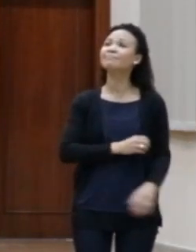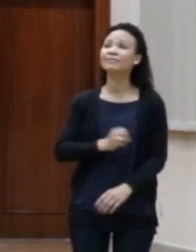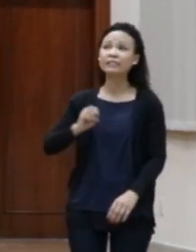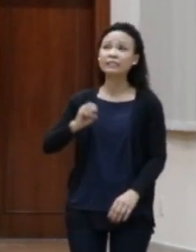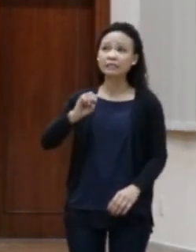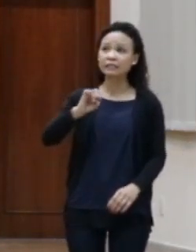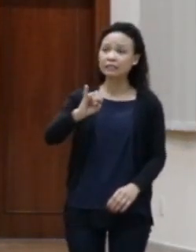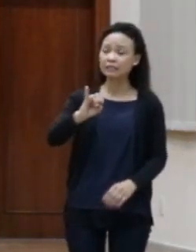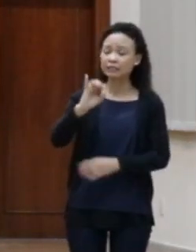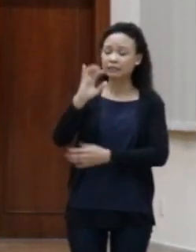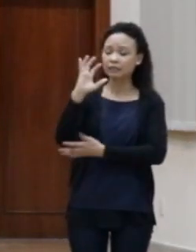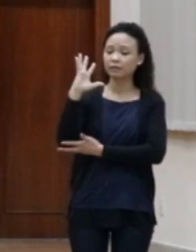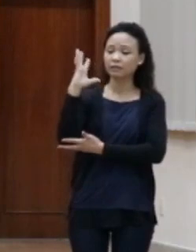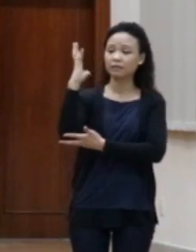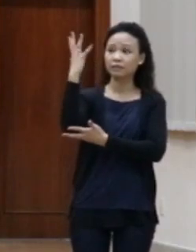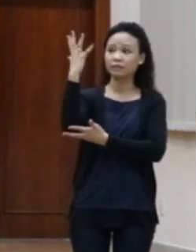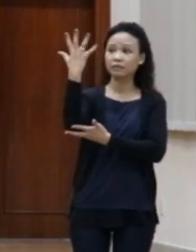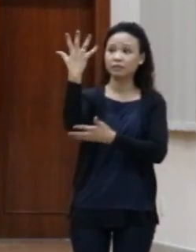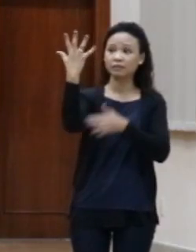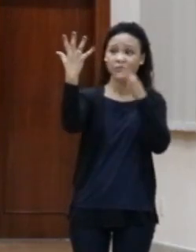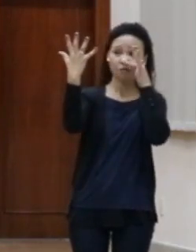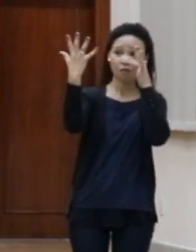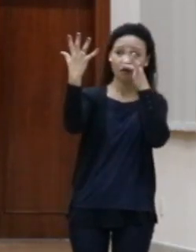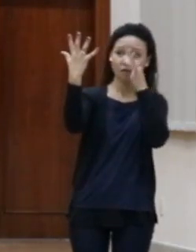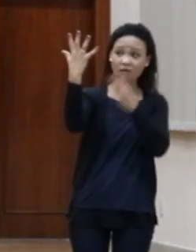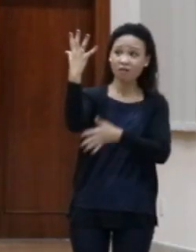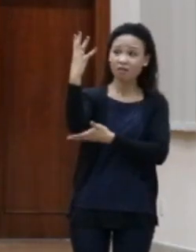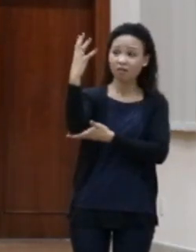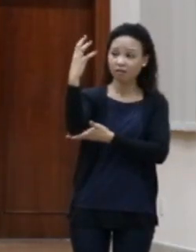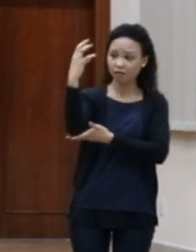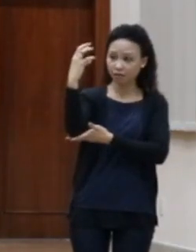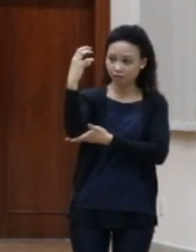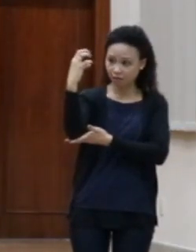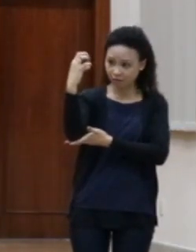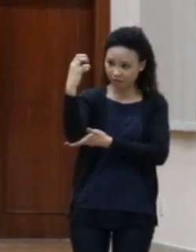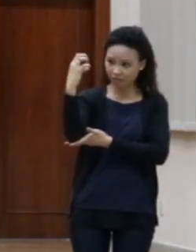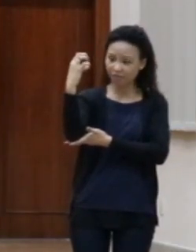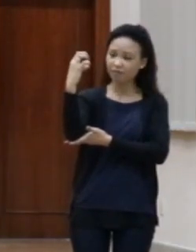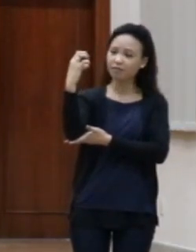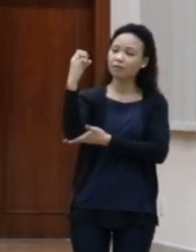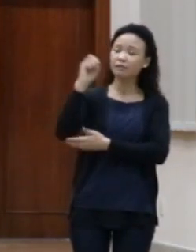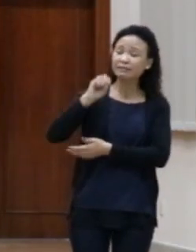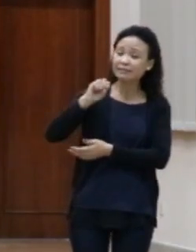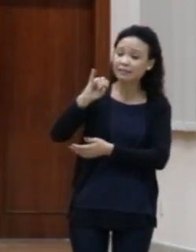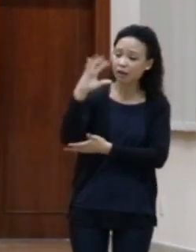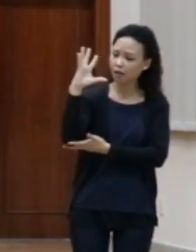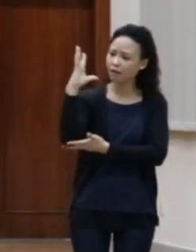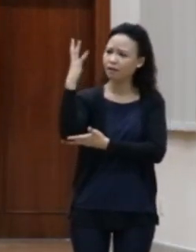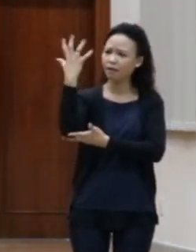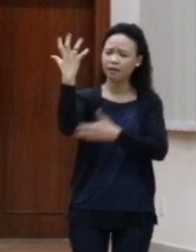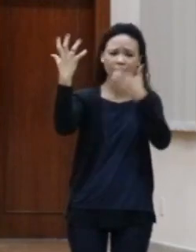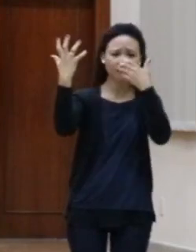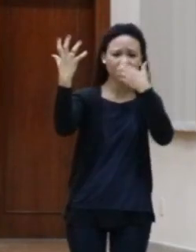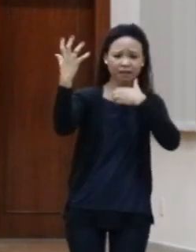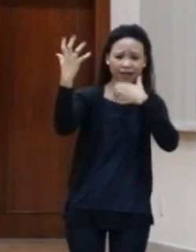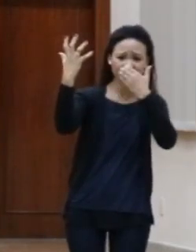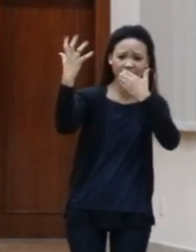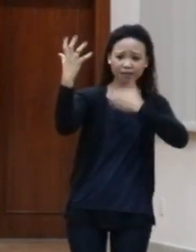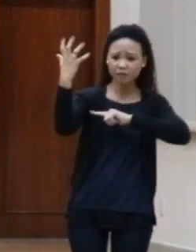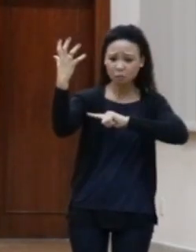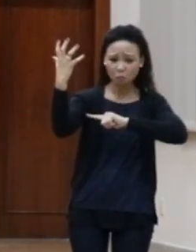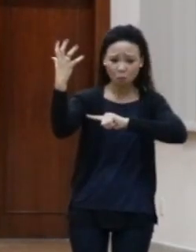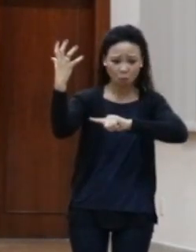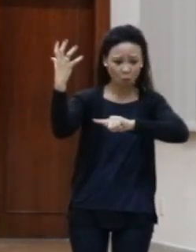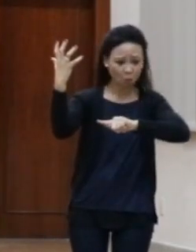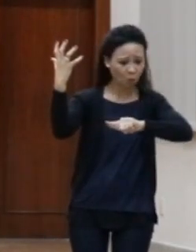Ainda que a figueira não floresça, ainda que a videira não dê o